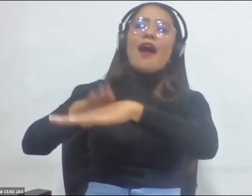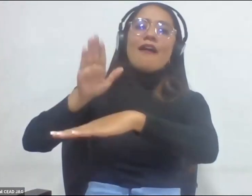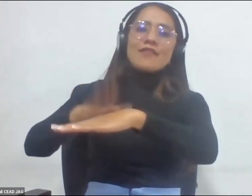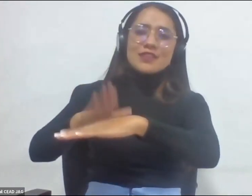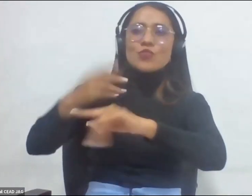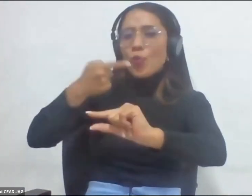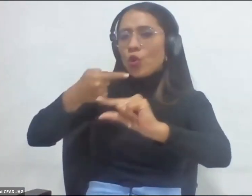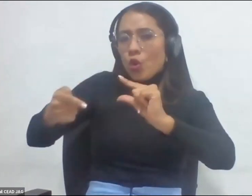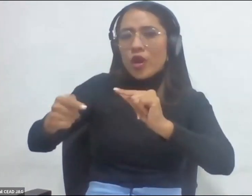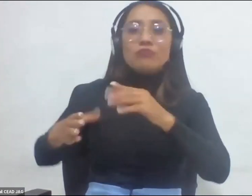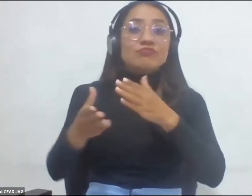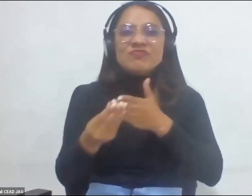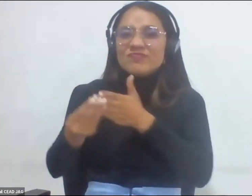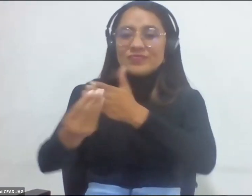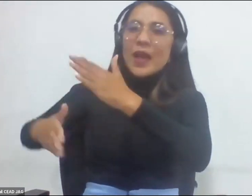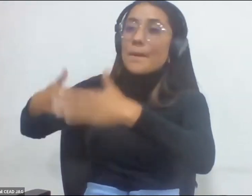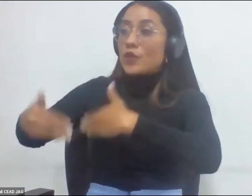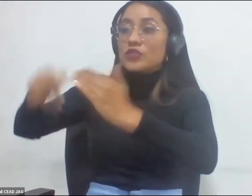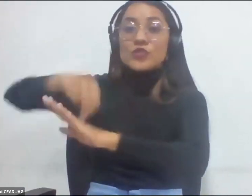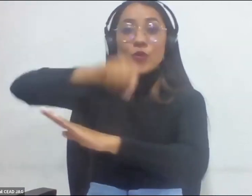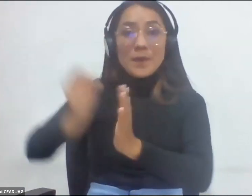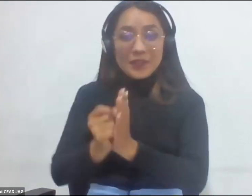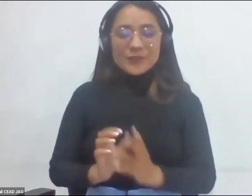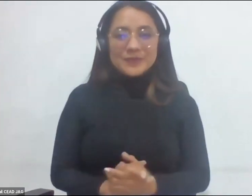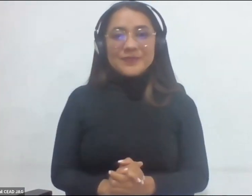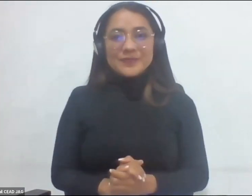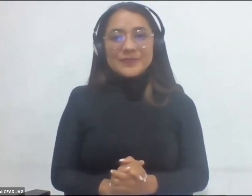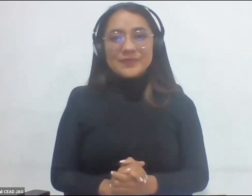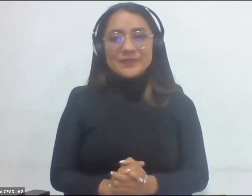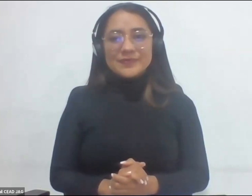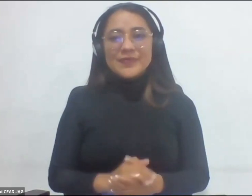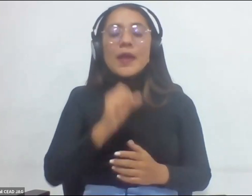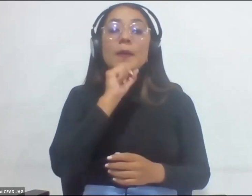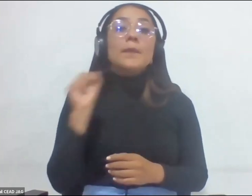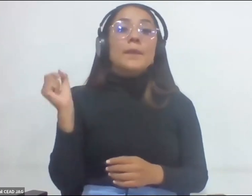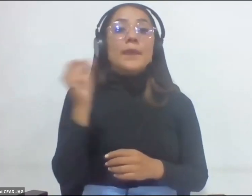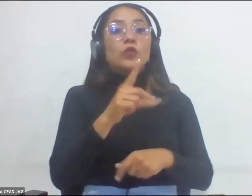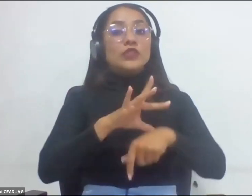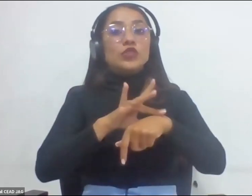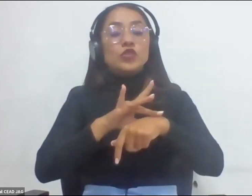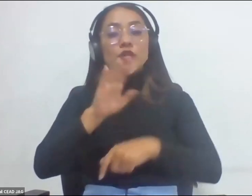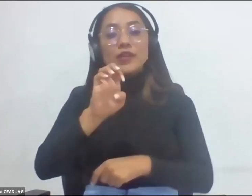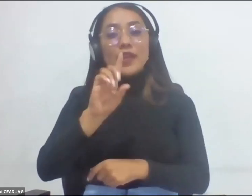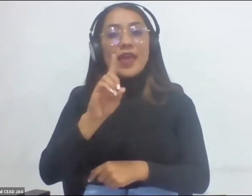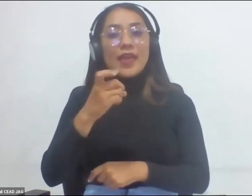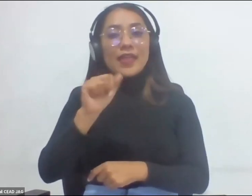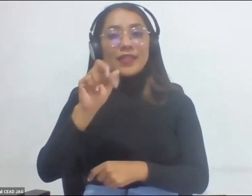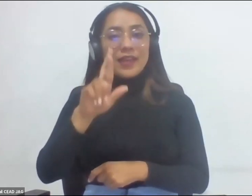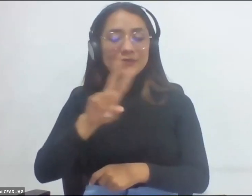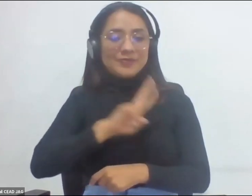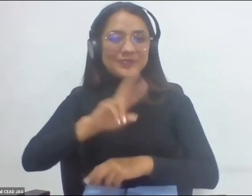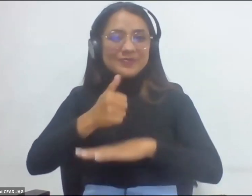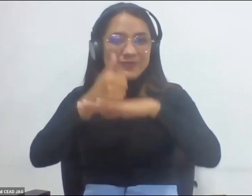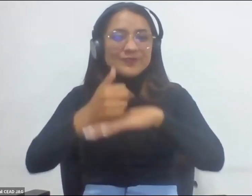muy bien doctor Edgar Guillermo es importante esta pregunta que viene a continuación porque estamos hablando de